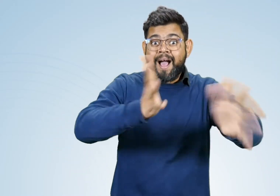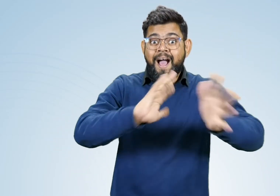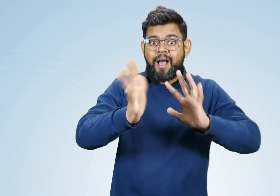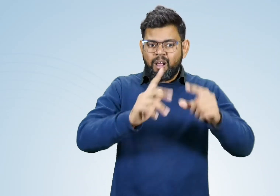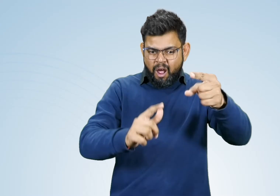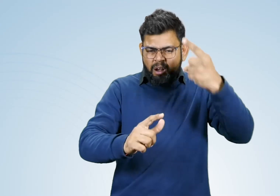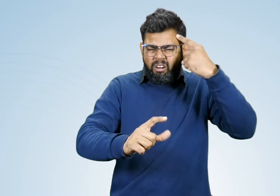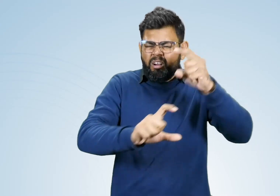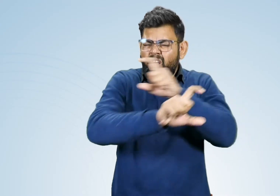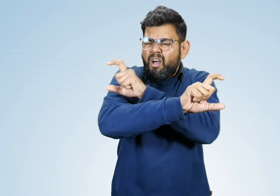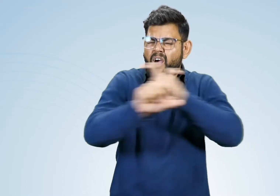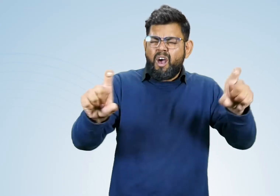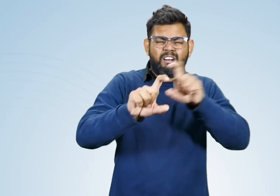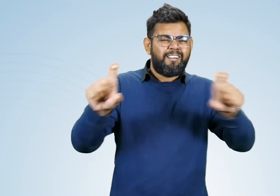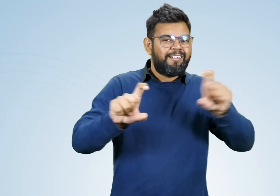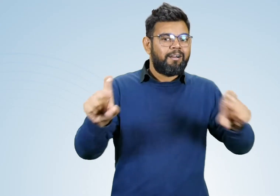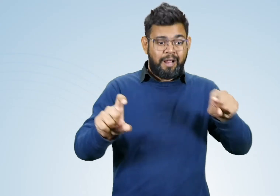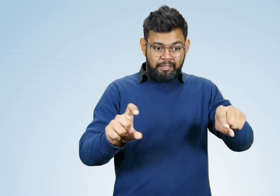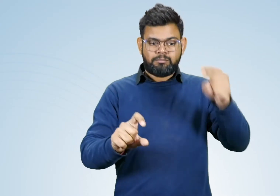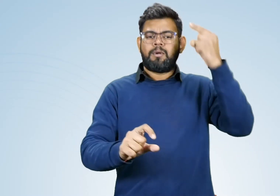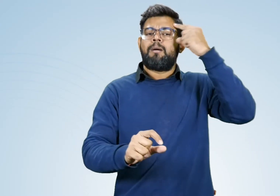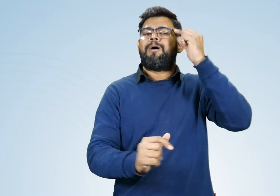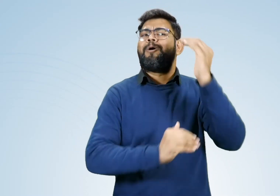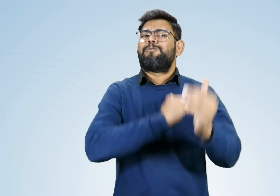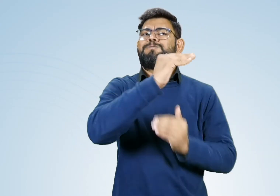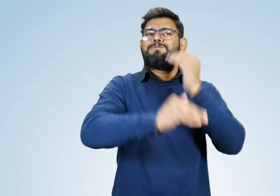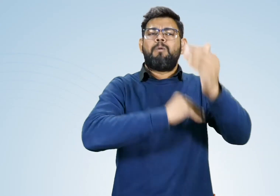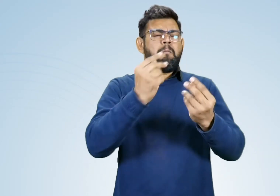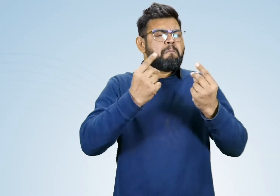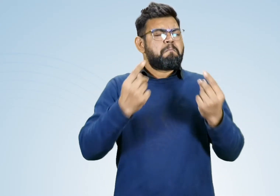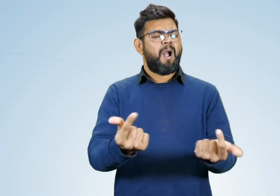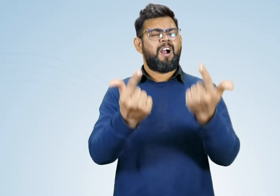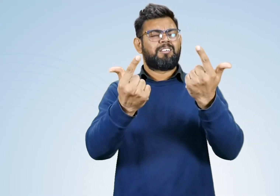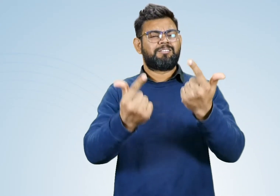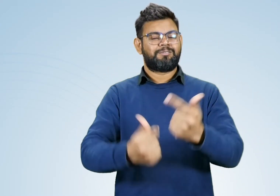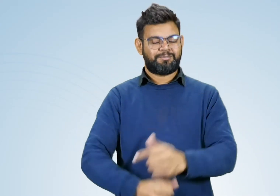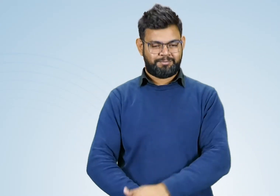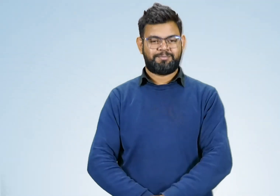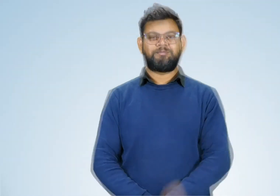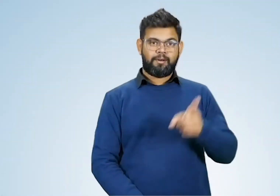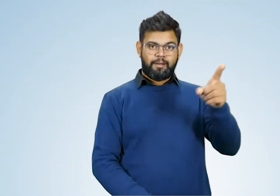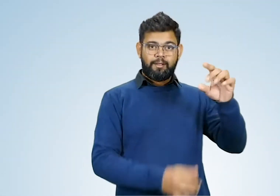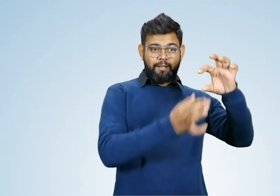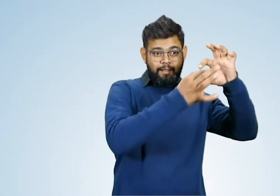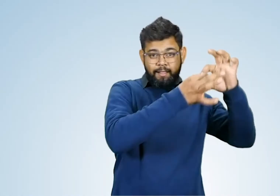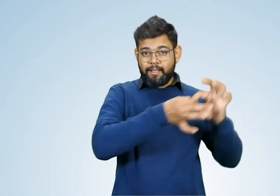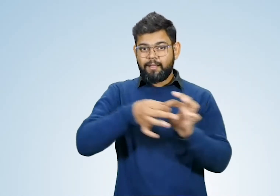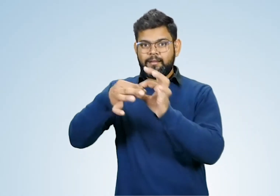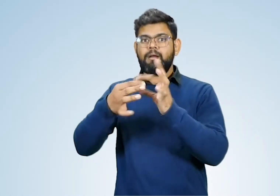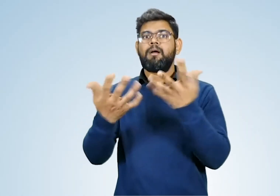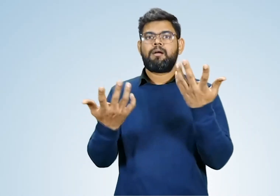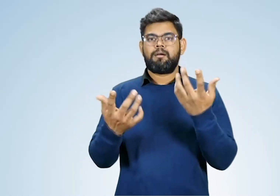उनको सांकेतिक भाषा में प्रयोग करता है तो इसका अर्थ है उसको समझ में आ रहा है और उसकी बुद्धि का विकास हो रहा